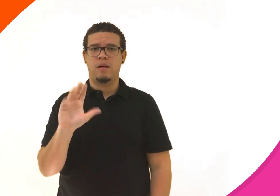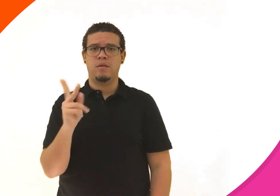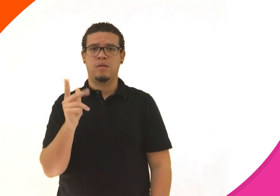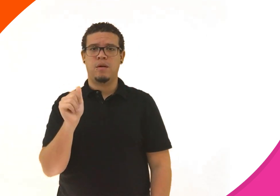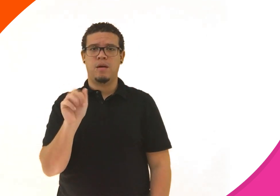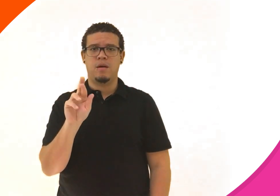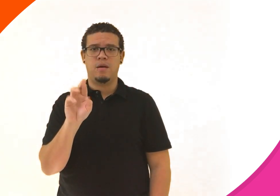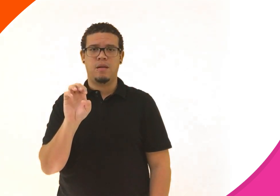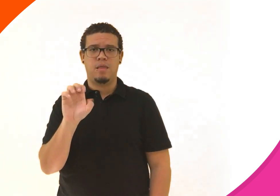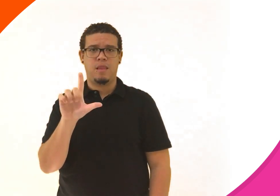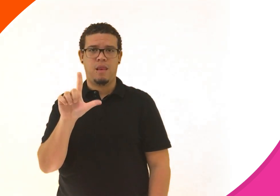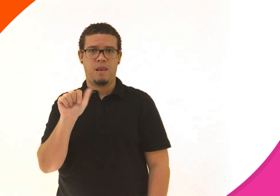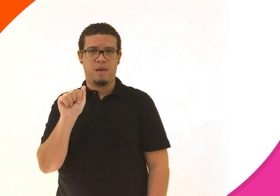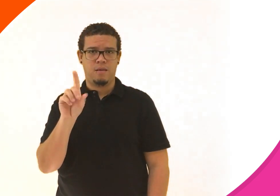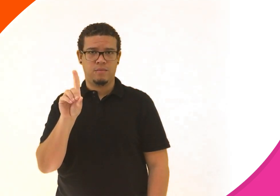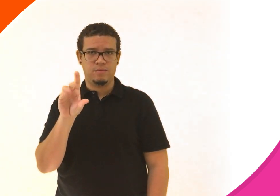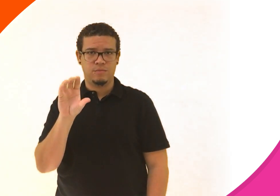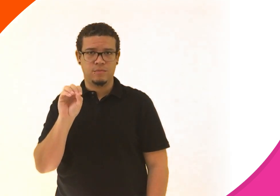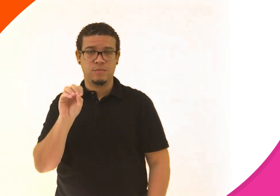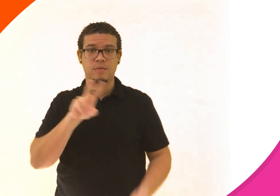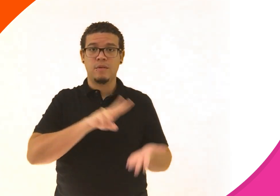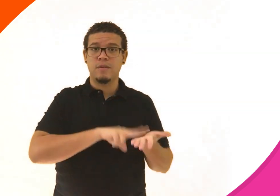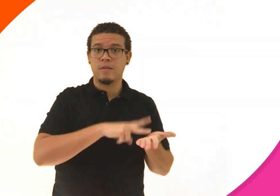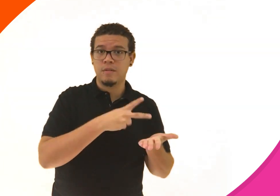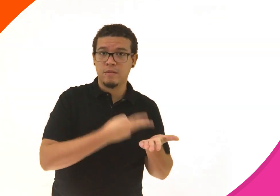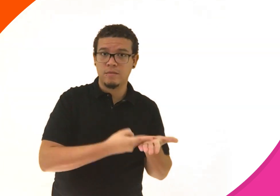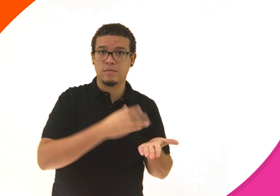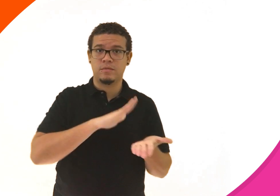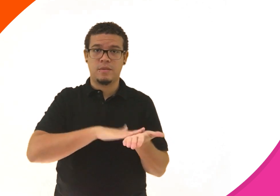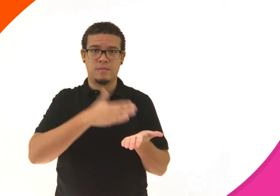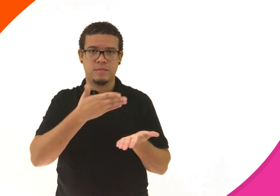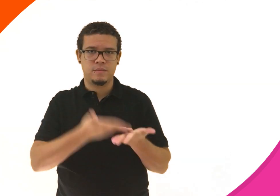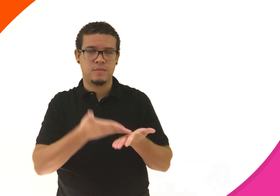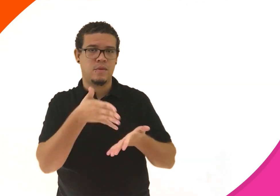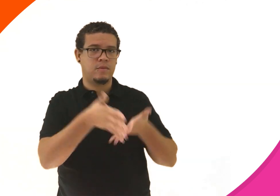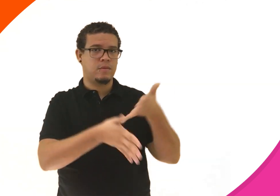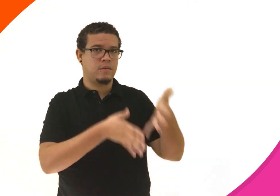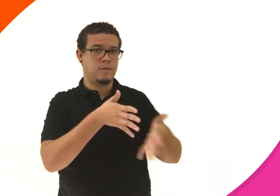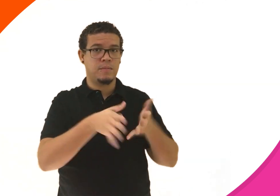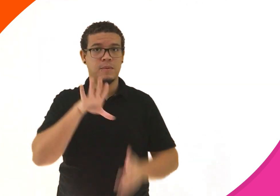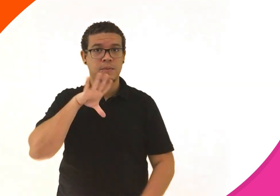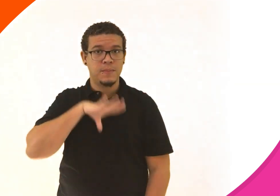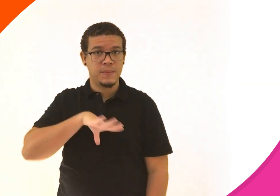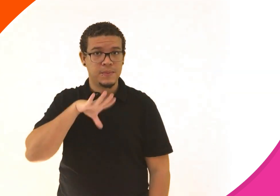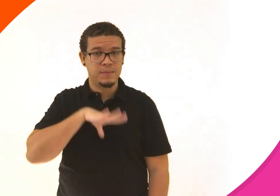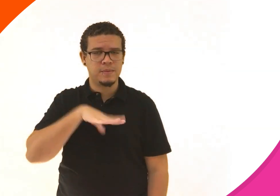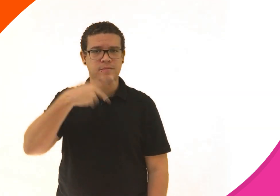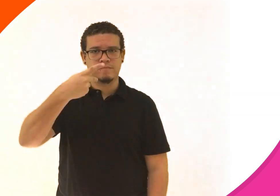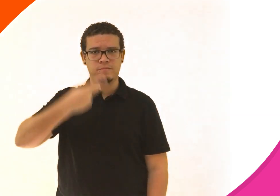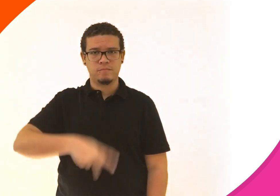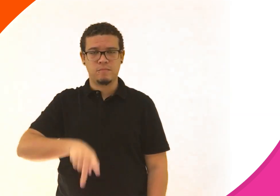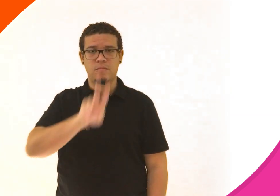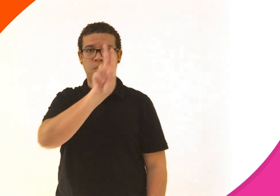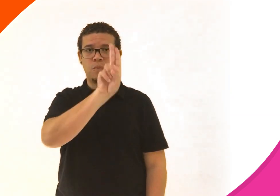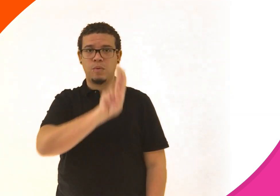Atuo como docente no curso Bacharelado, Tradução e Interpretação em Libras,